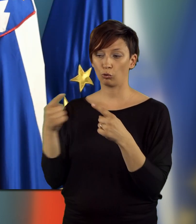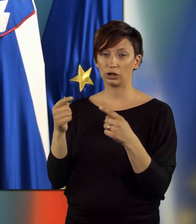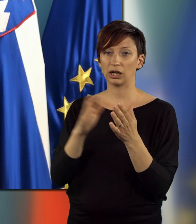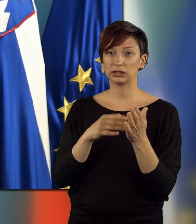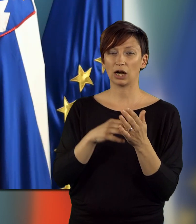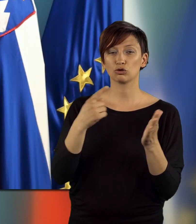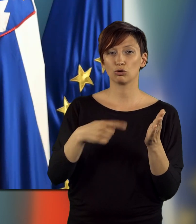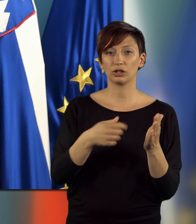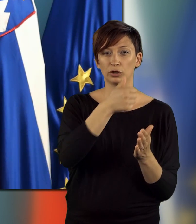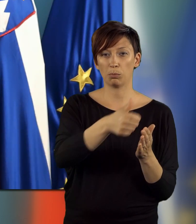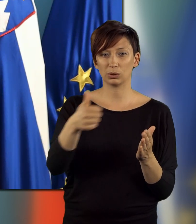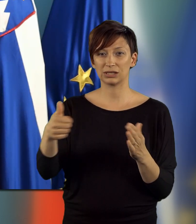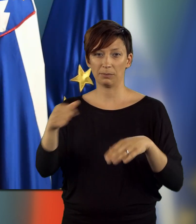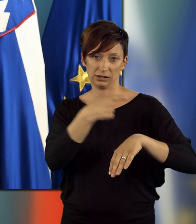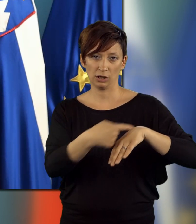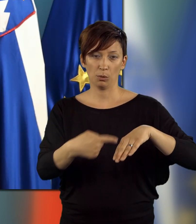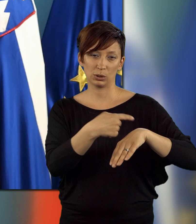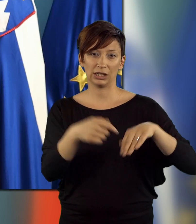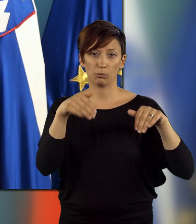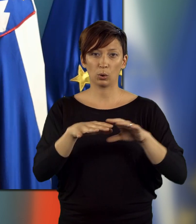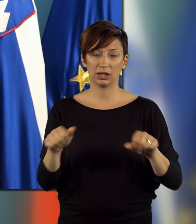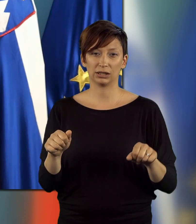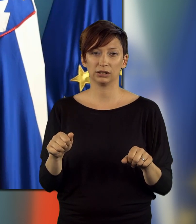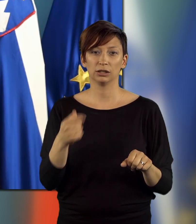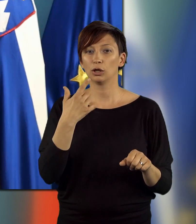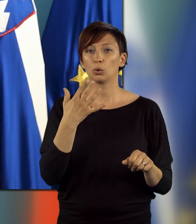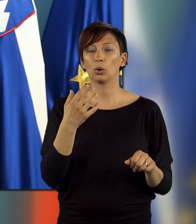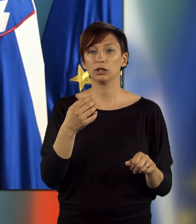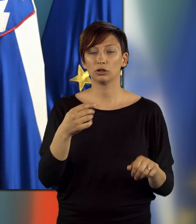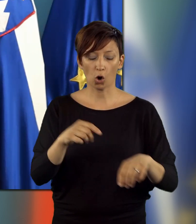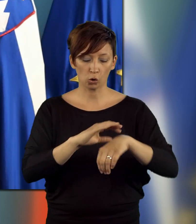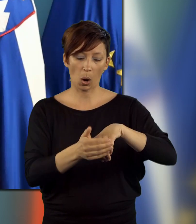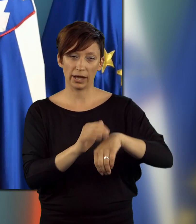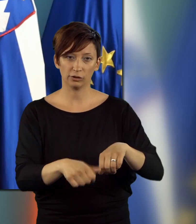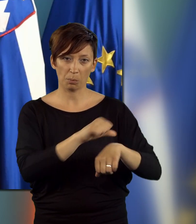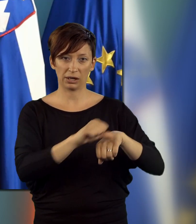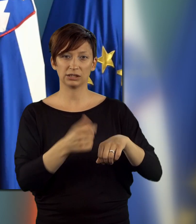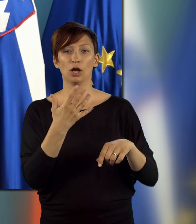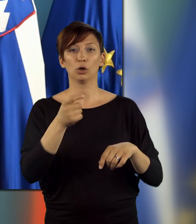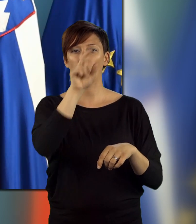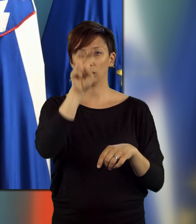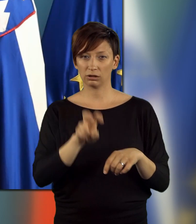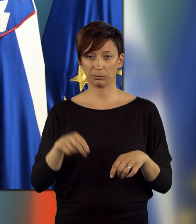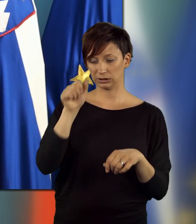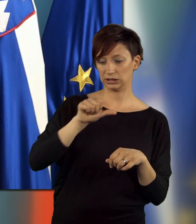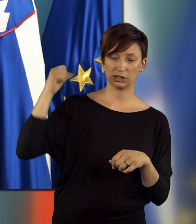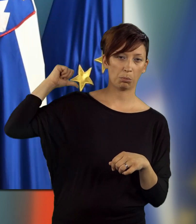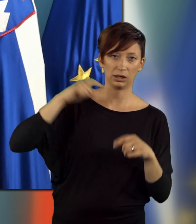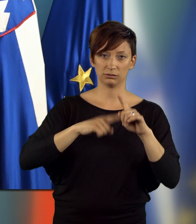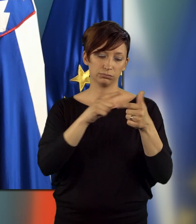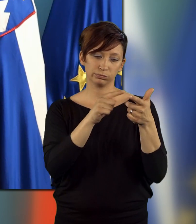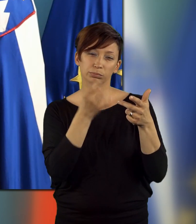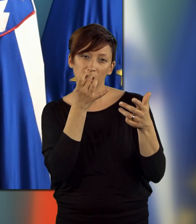kakšno število posameznih posegov mora narediti, ne vem, koliko artroplasti kolena, operacij hrbtenice in